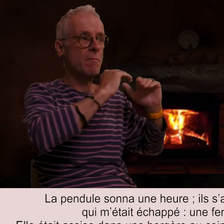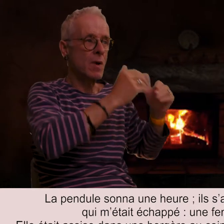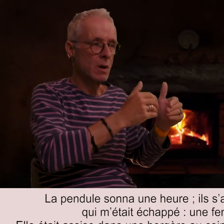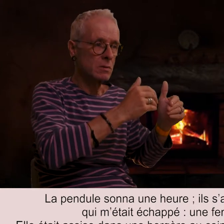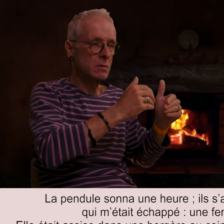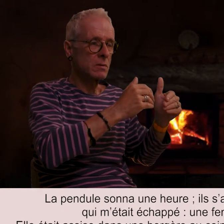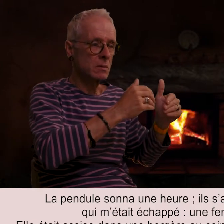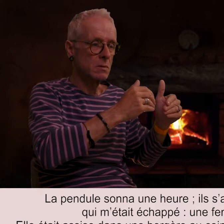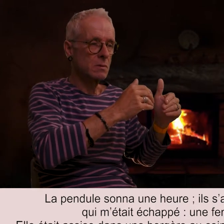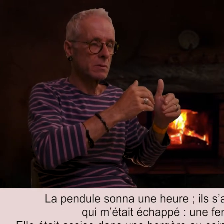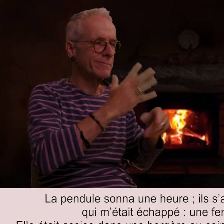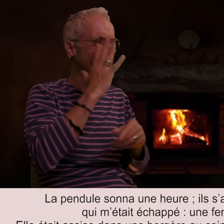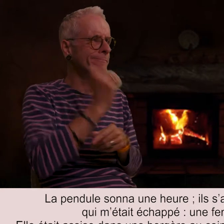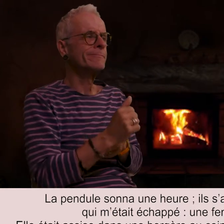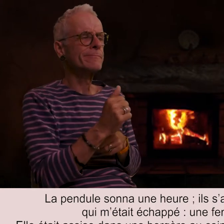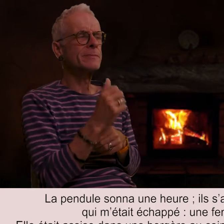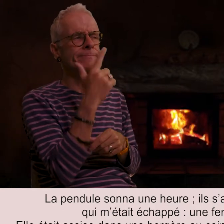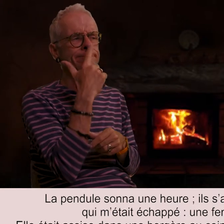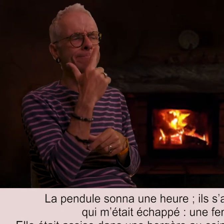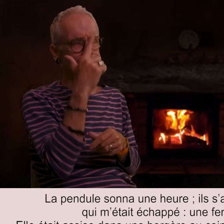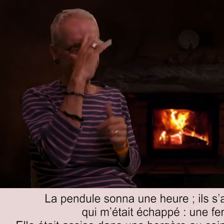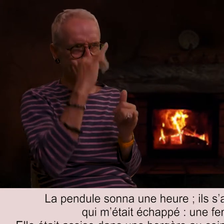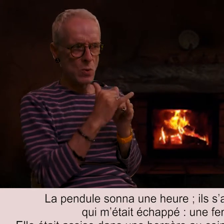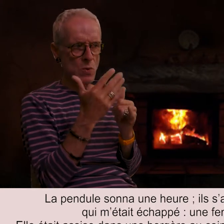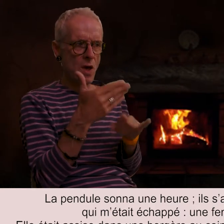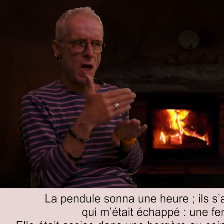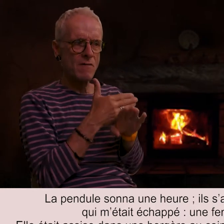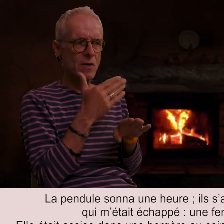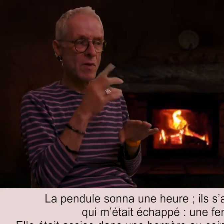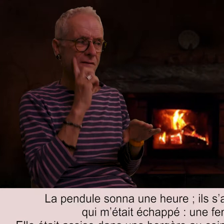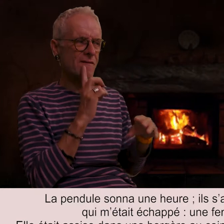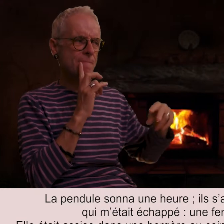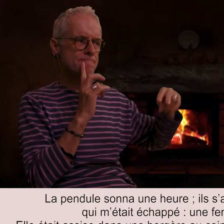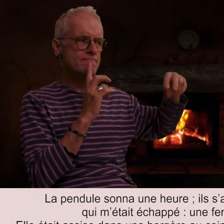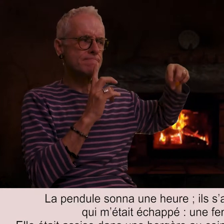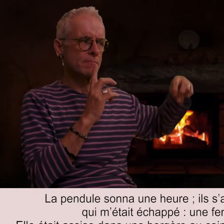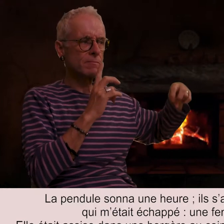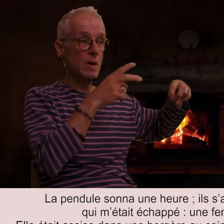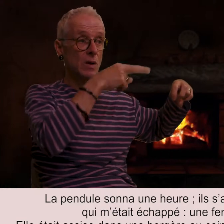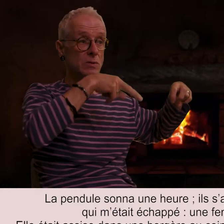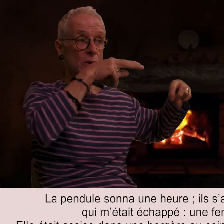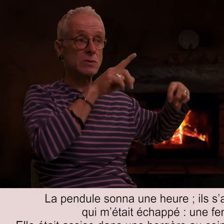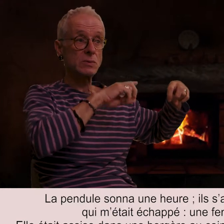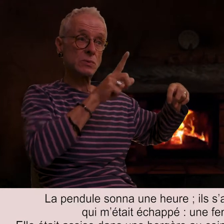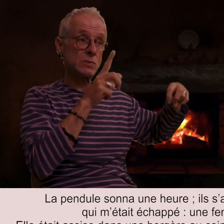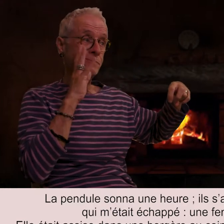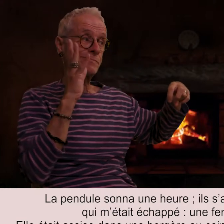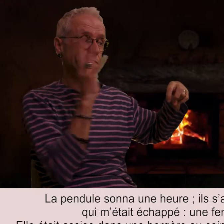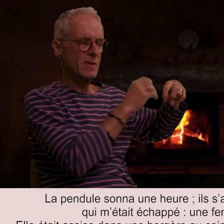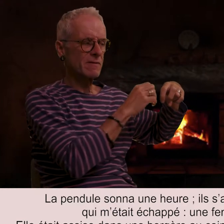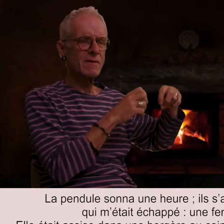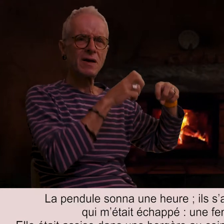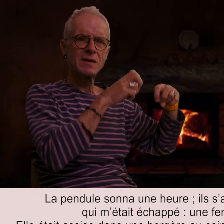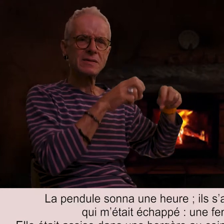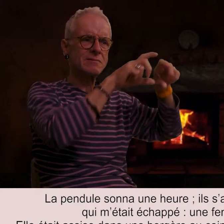je vis quelque chose qui m'était échappé une femme qui ne dansait pas elle était